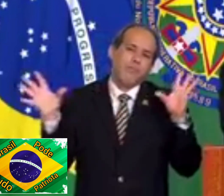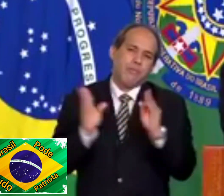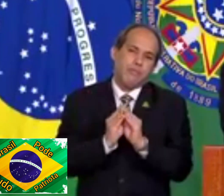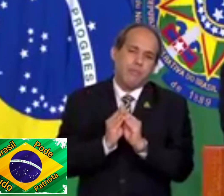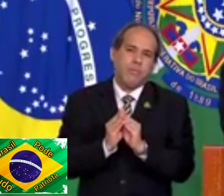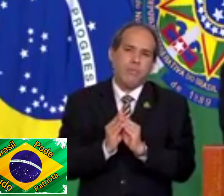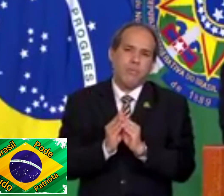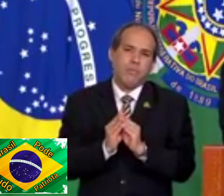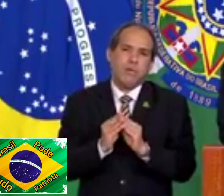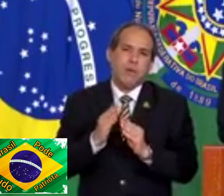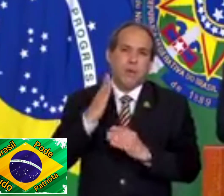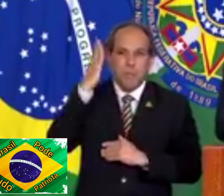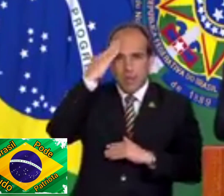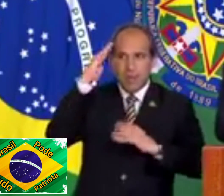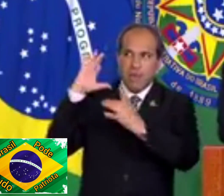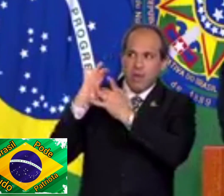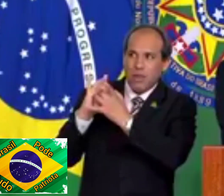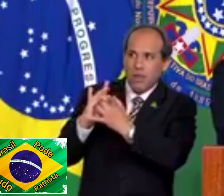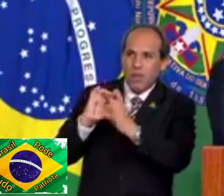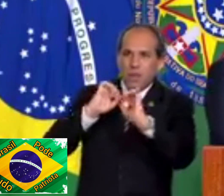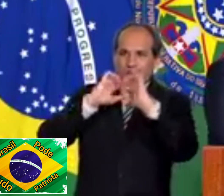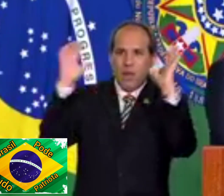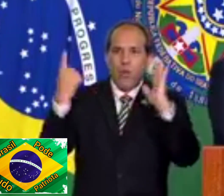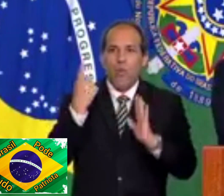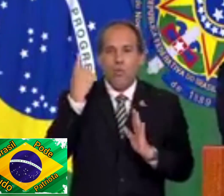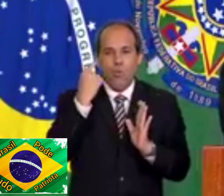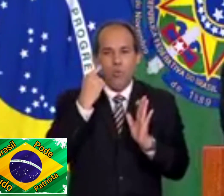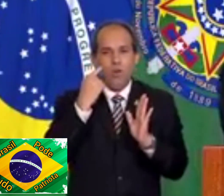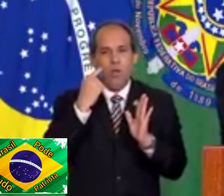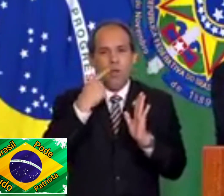bíblica que eu quero resumi-la.